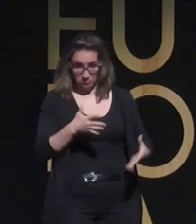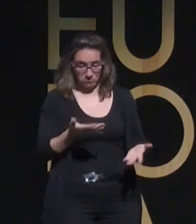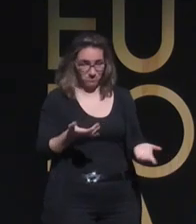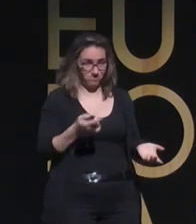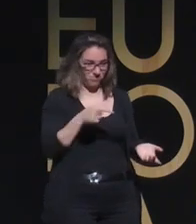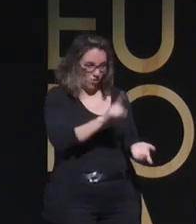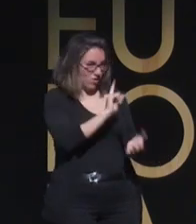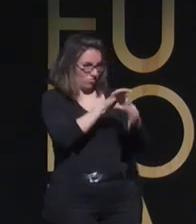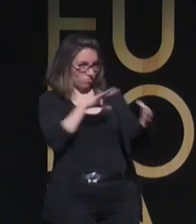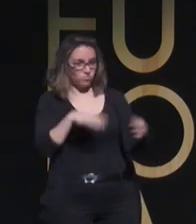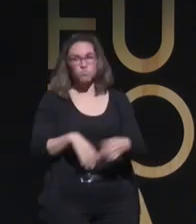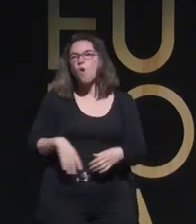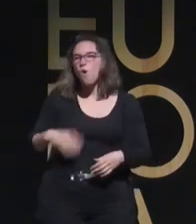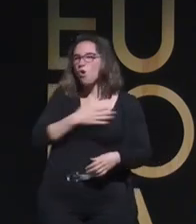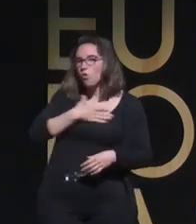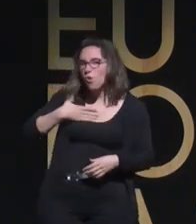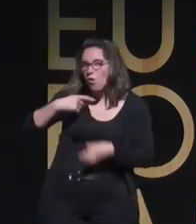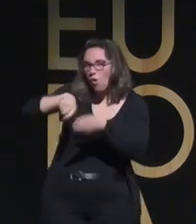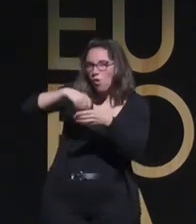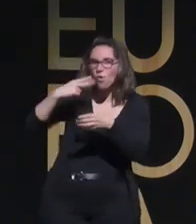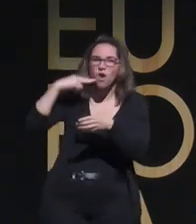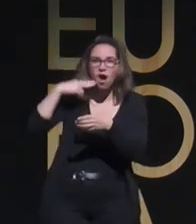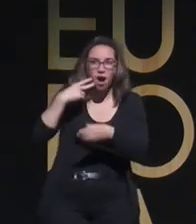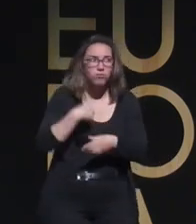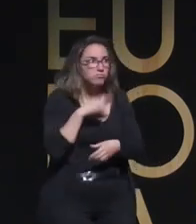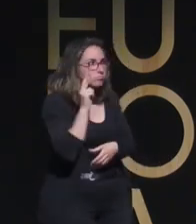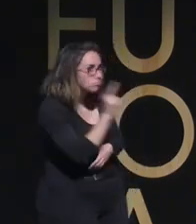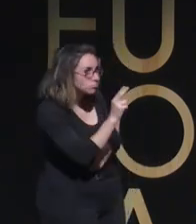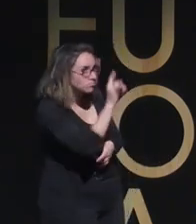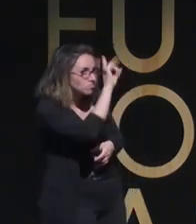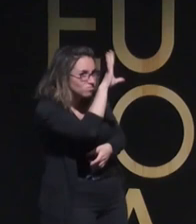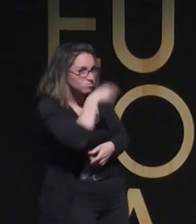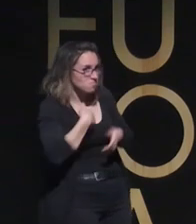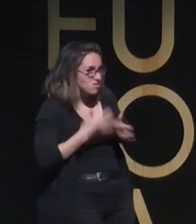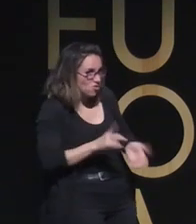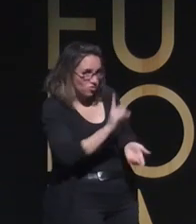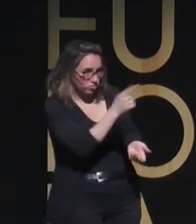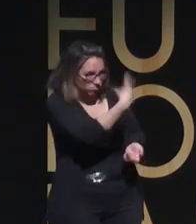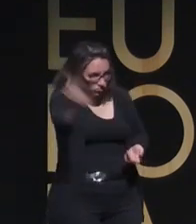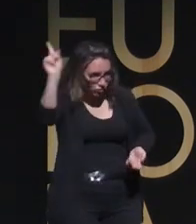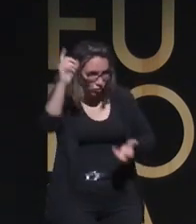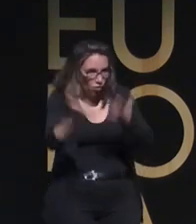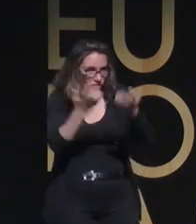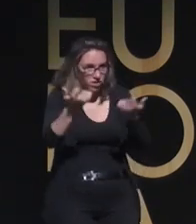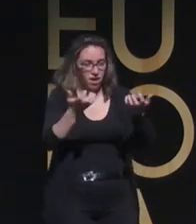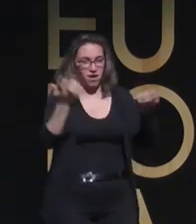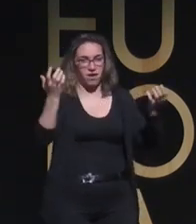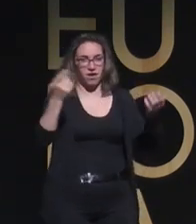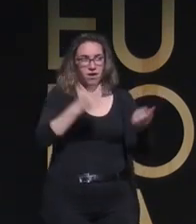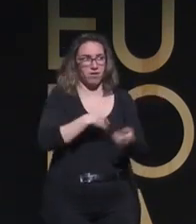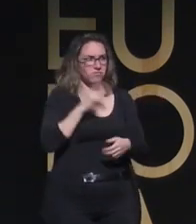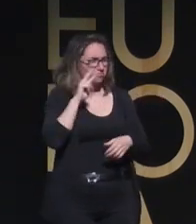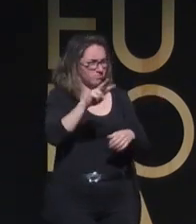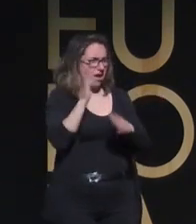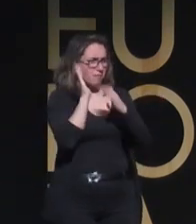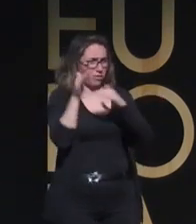¿No? Quiero un colacao. Y tú dices, ¿dónde está el niño aquel que había? Es que señor ha entrado en la cocina. Abre la habitación y huele y dices, hostia, ¿qué ha pasado aquí?